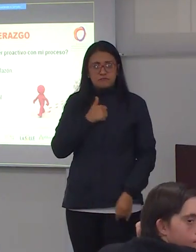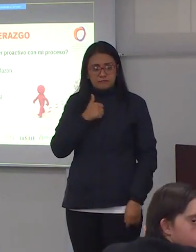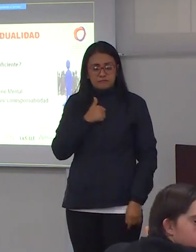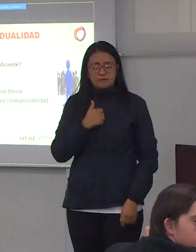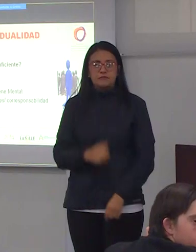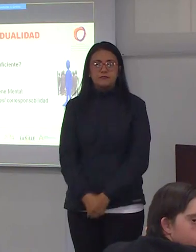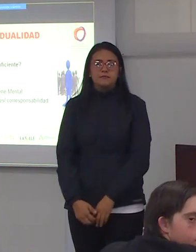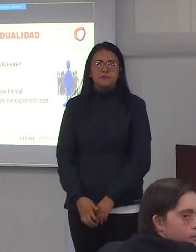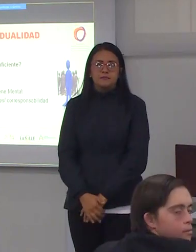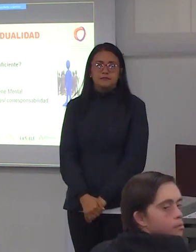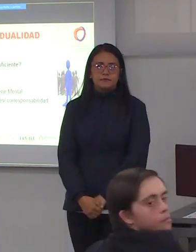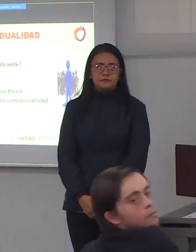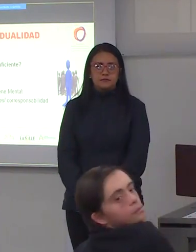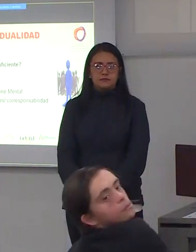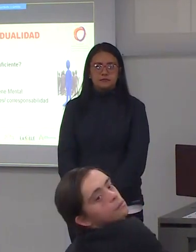mismo